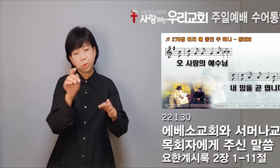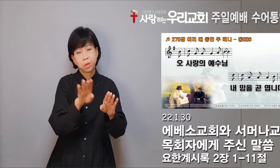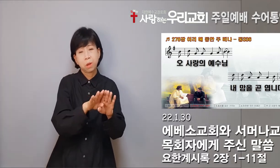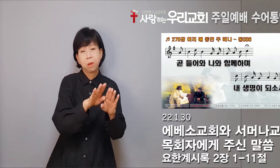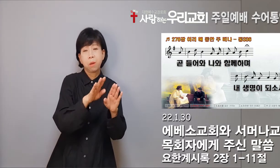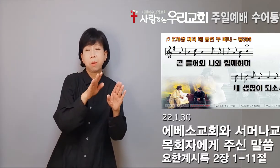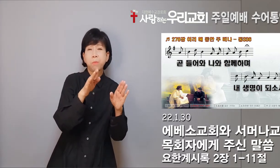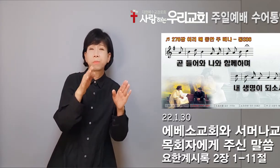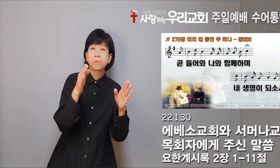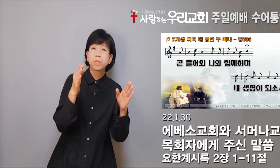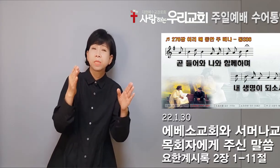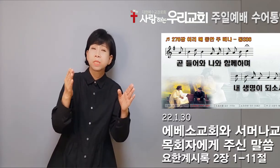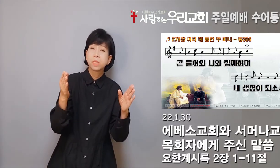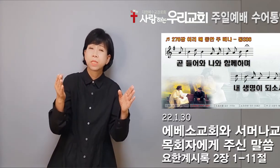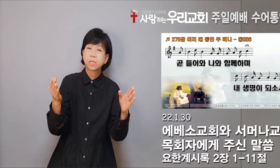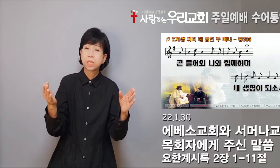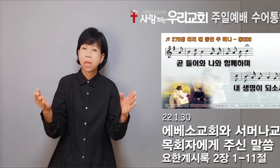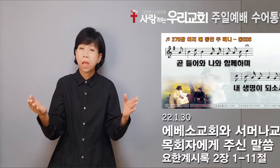건엽니다.